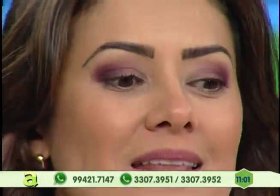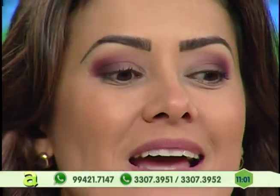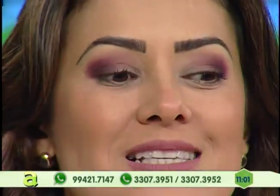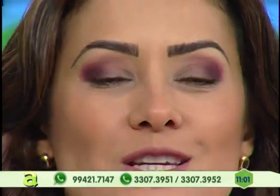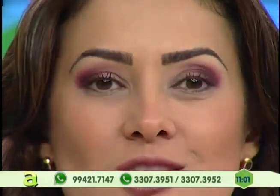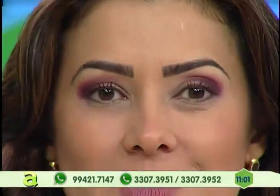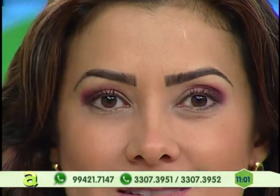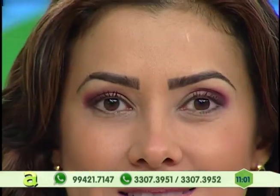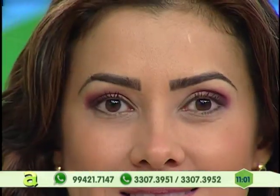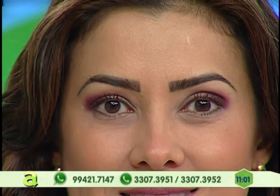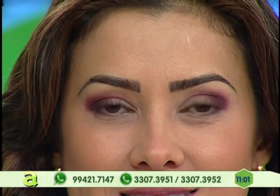é dessas...